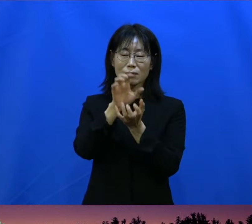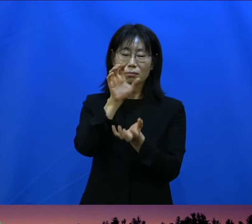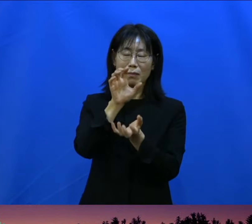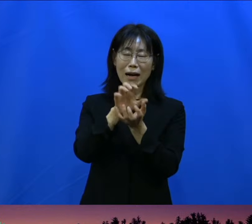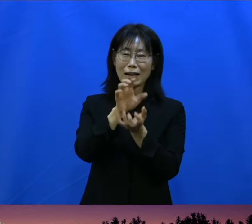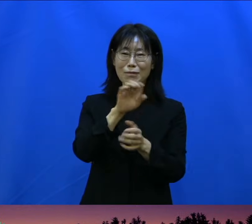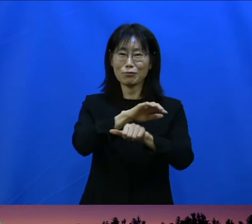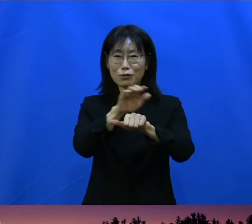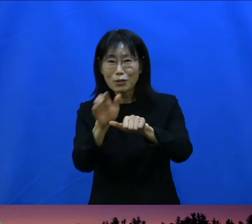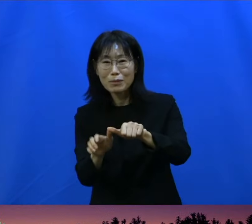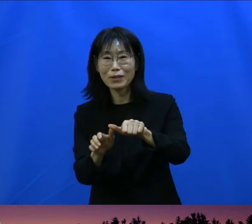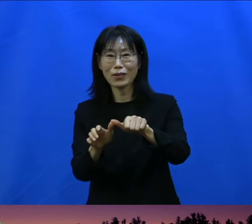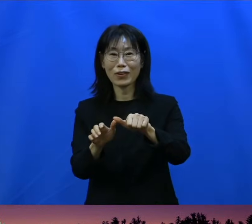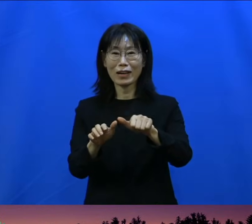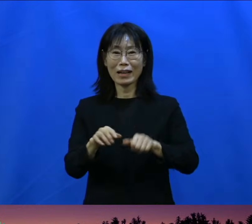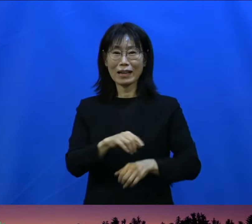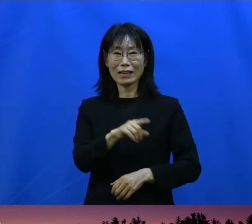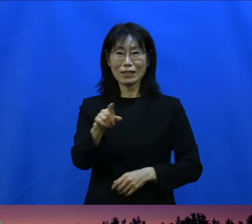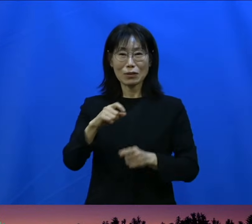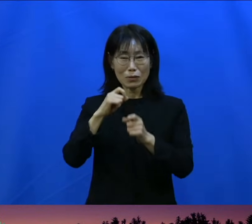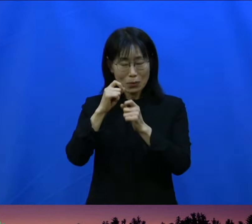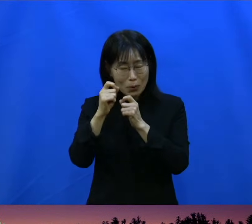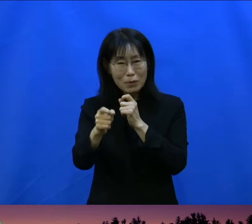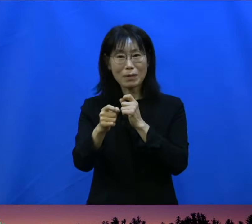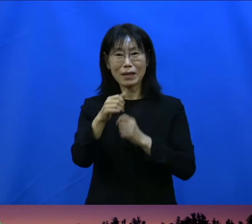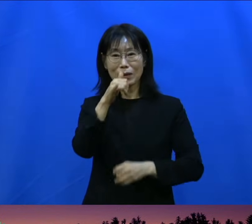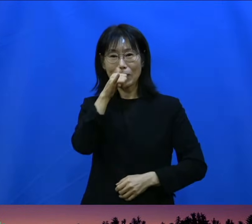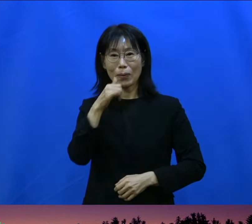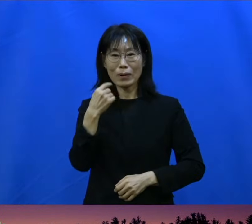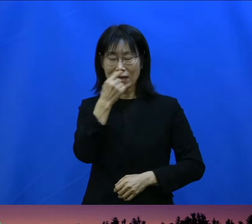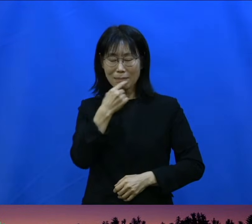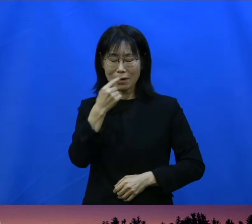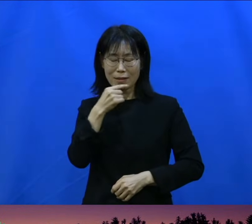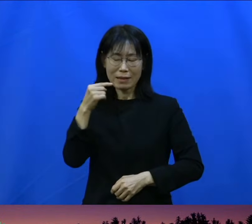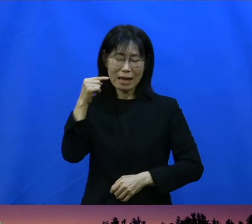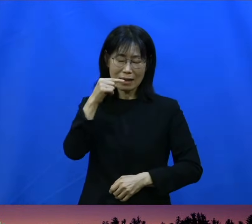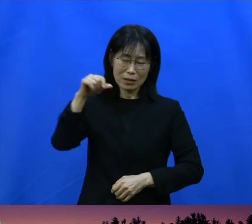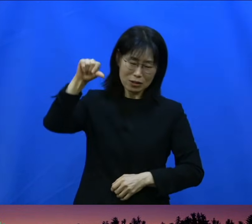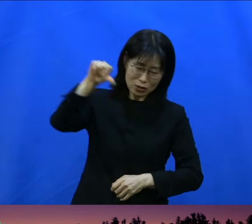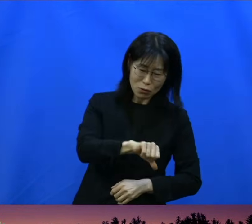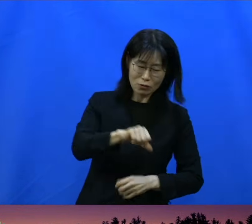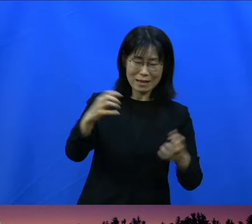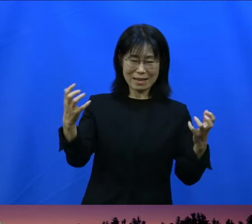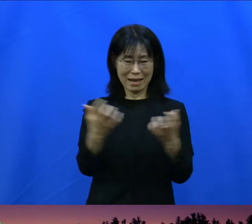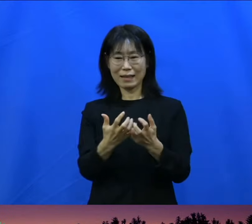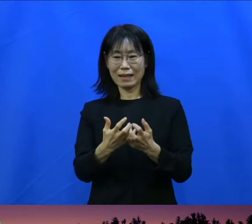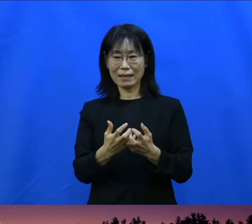있고 그 입에는 저주와 악독이 가득하고.